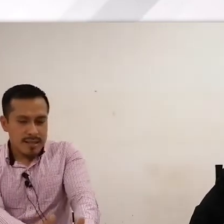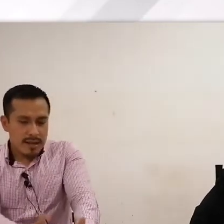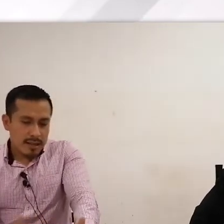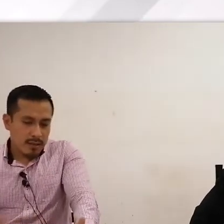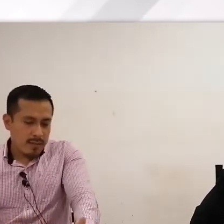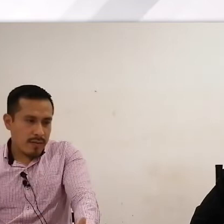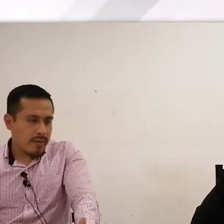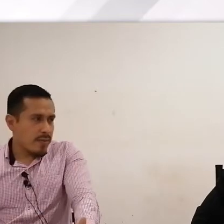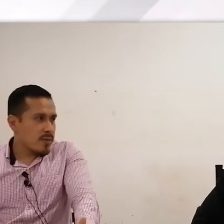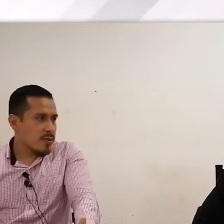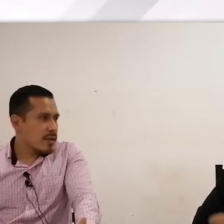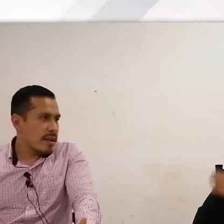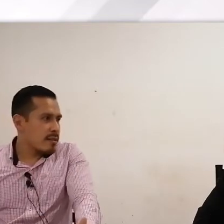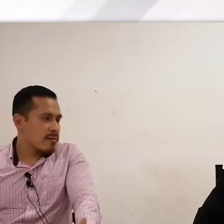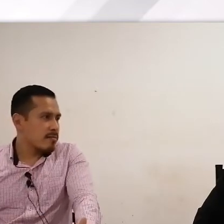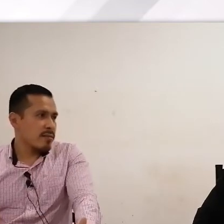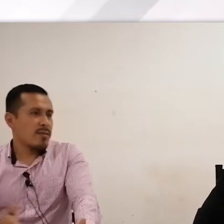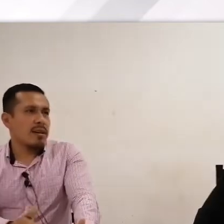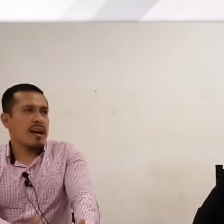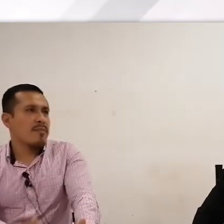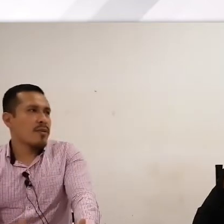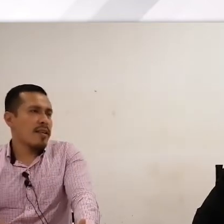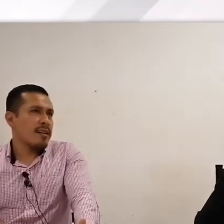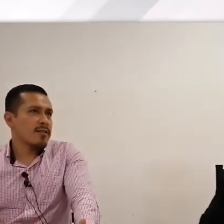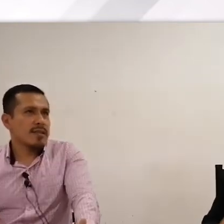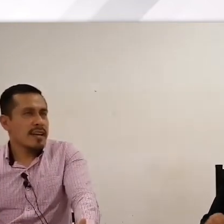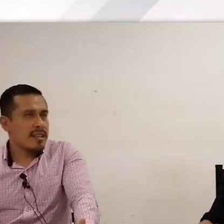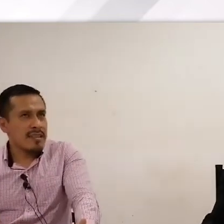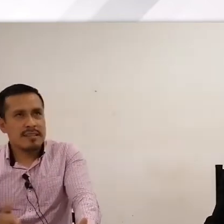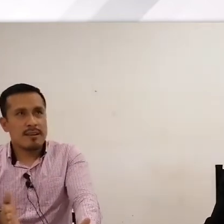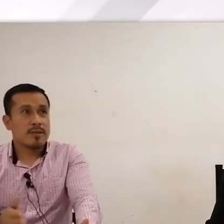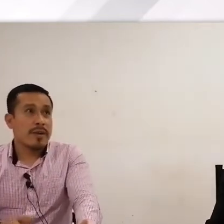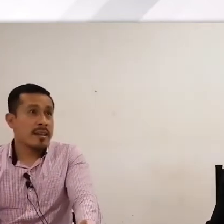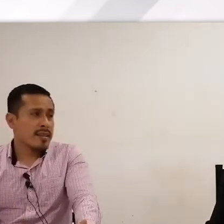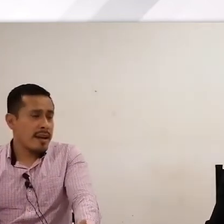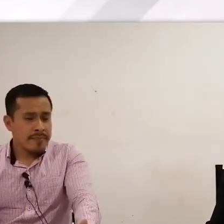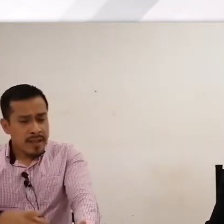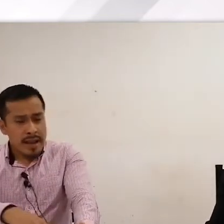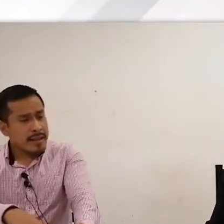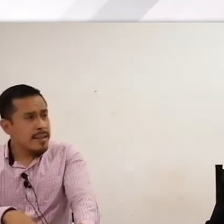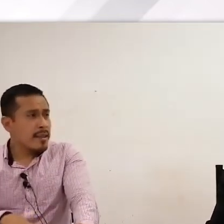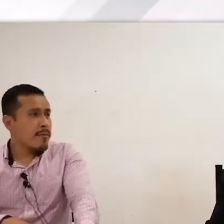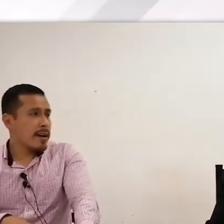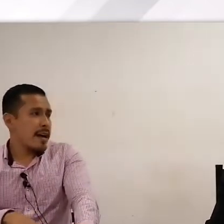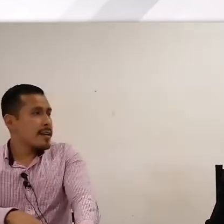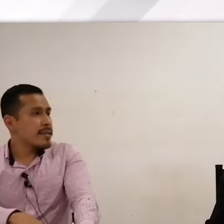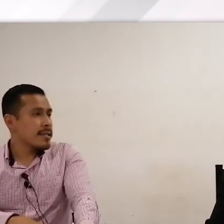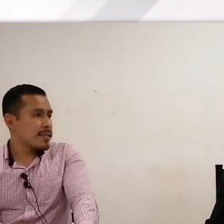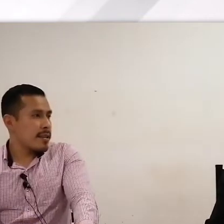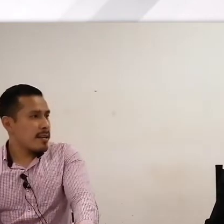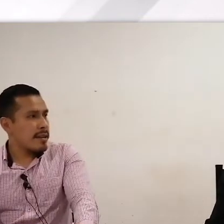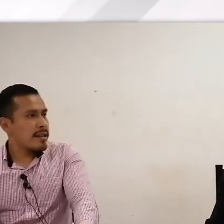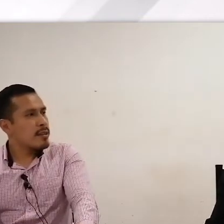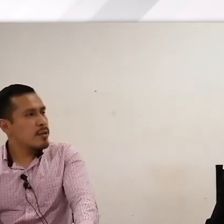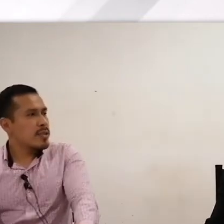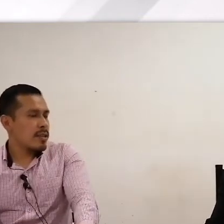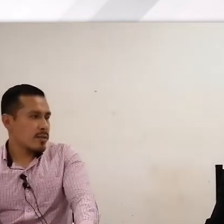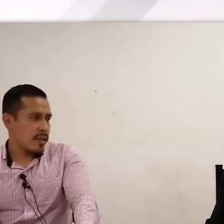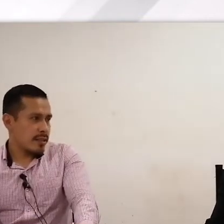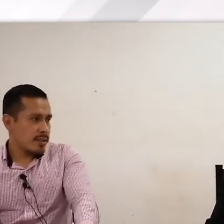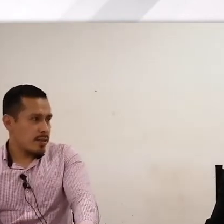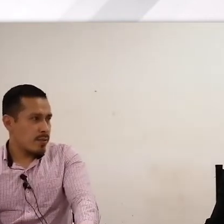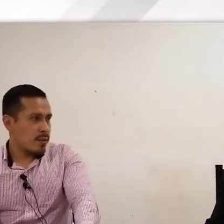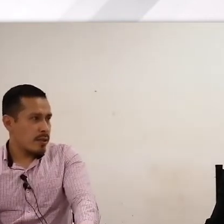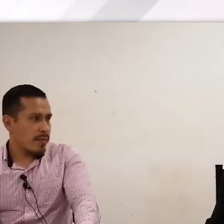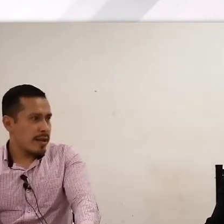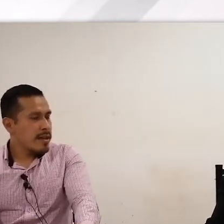discapacidad, pareciera que todavía vivimos en la época de los 60, de los 20. Aquí en Tehuacán existen 2 centros